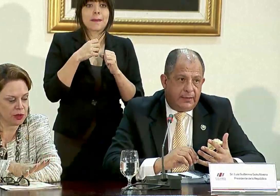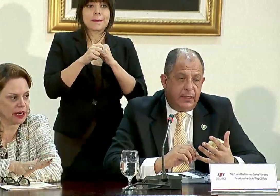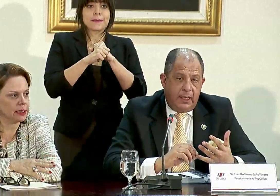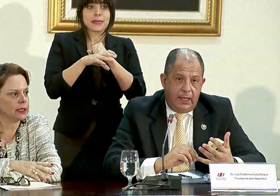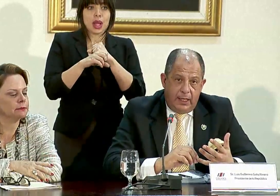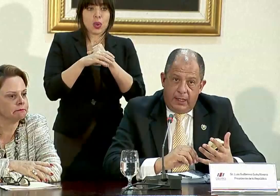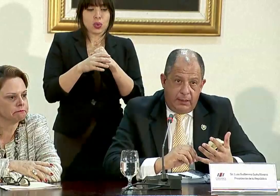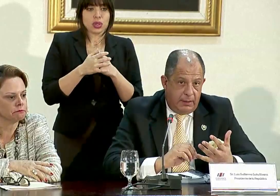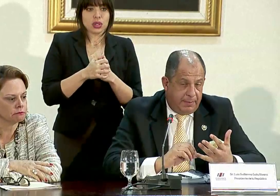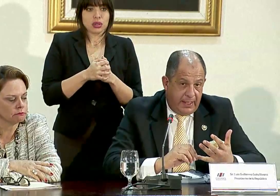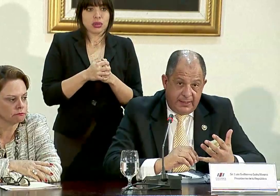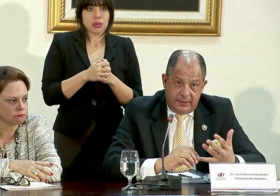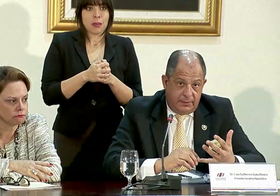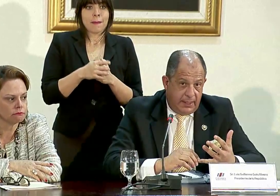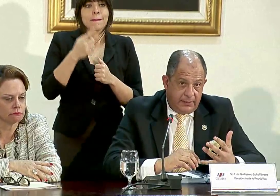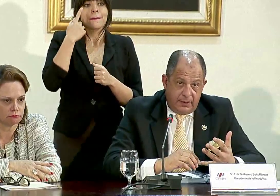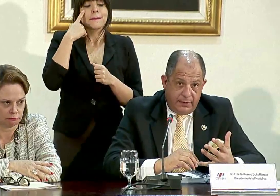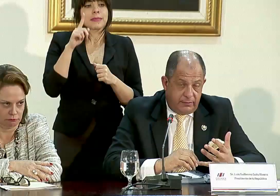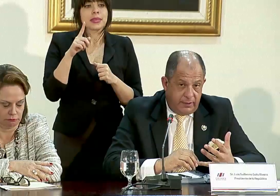para las